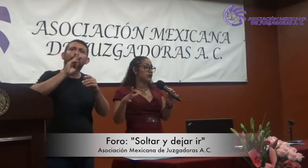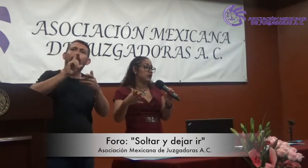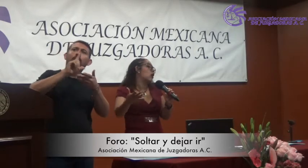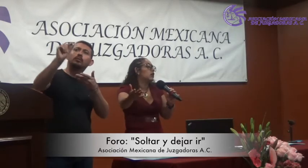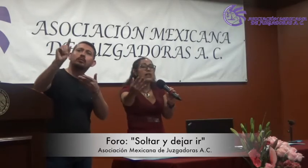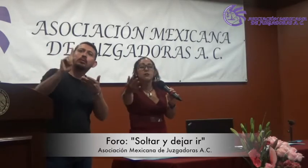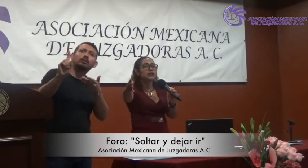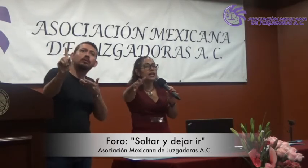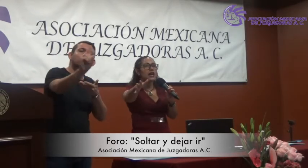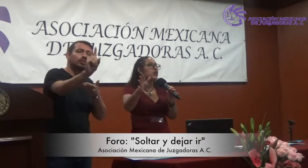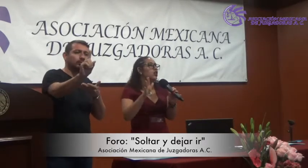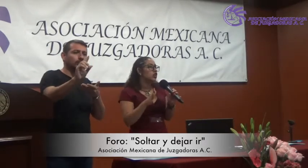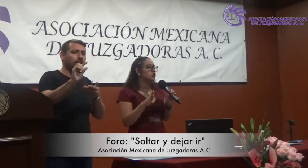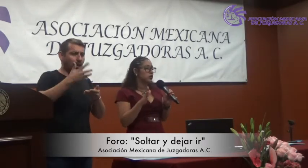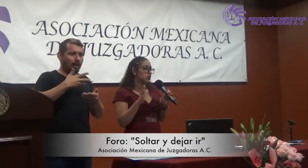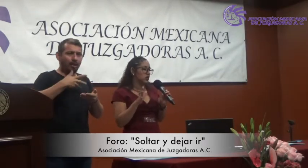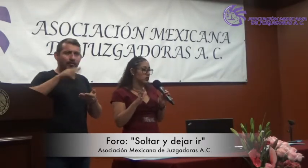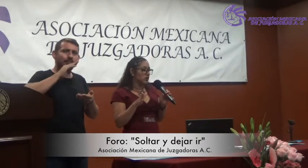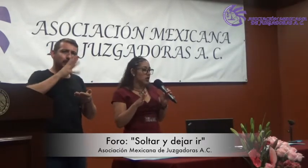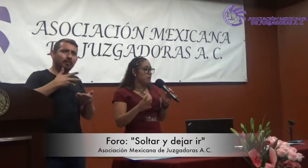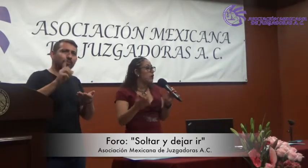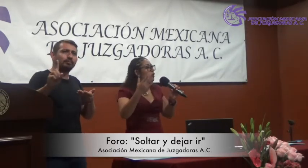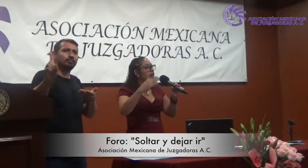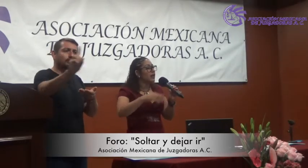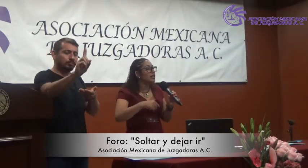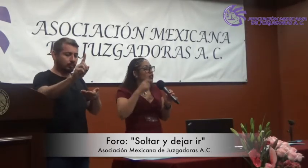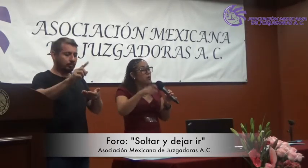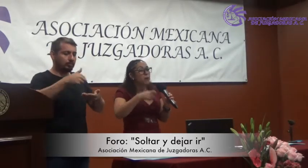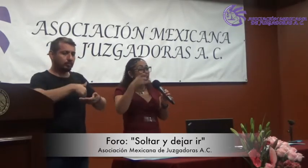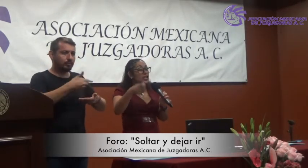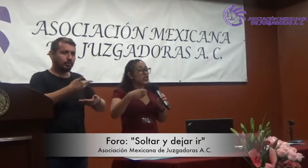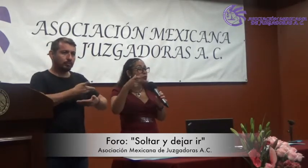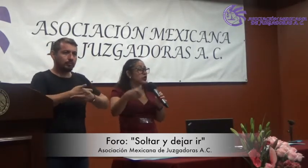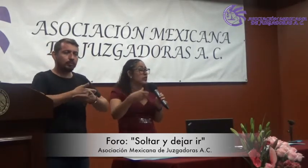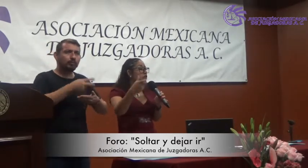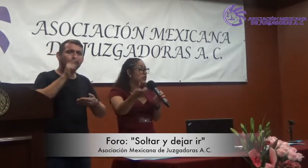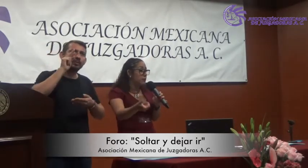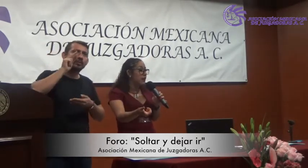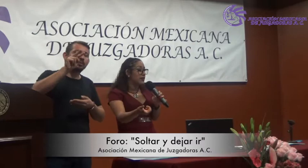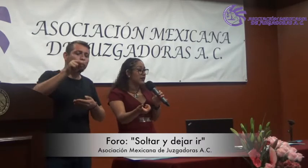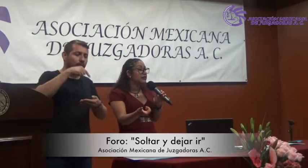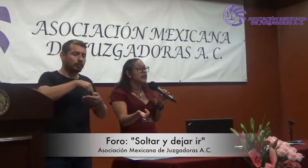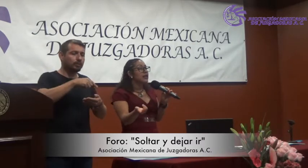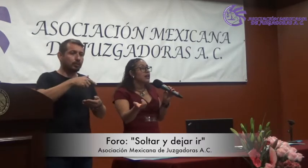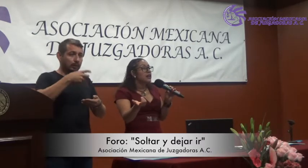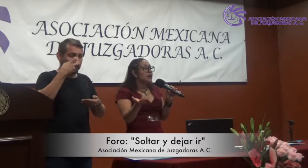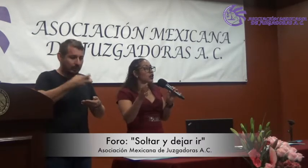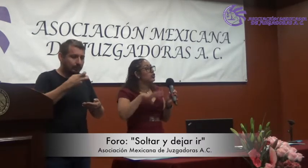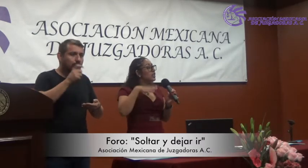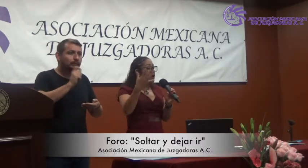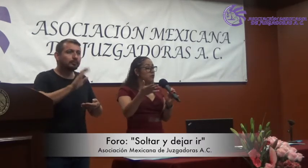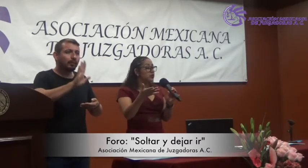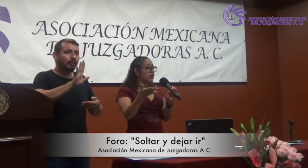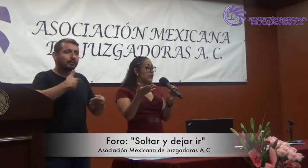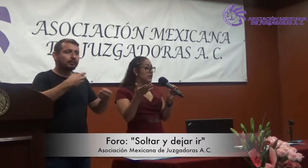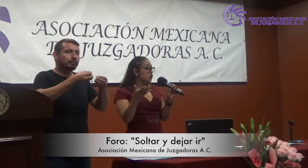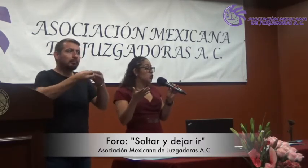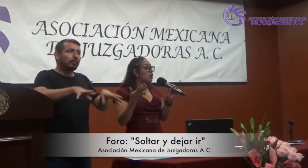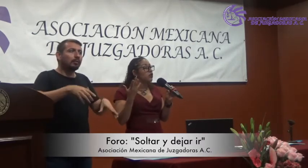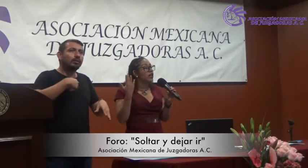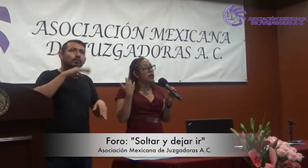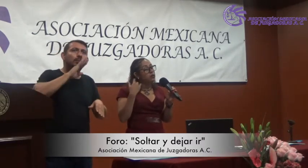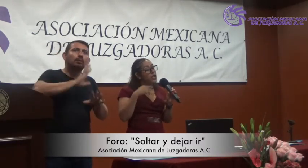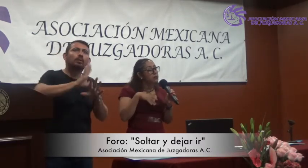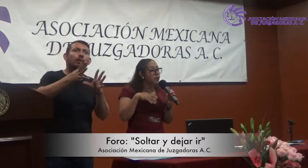mamá, aunque nada más haya ido 2 minutos. Pero esos son pequeños procesos de pérdidas. Los cambios